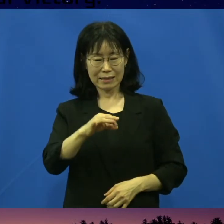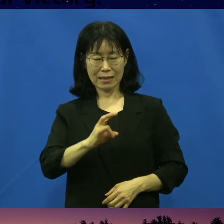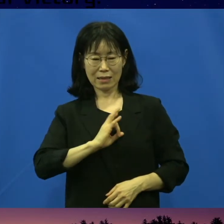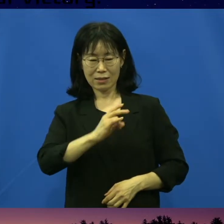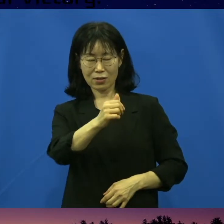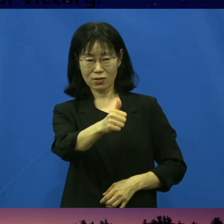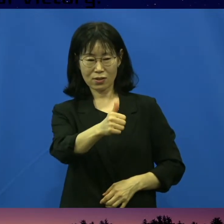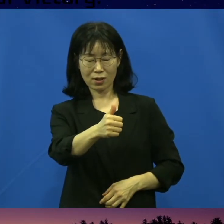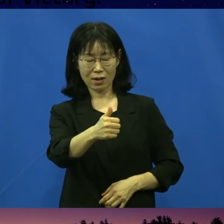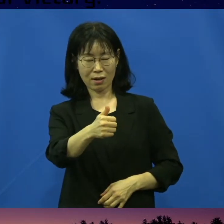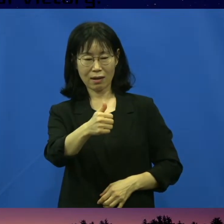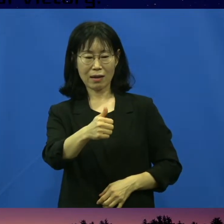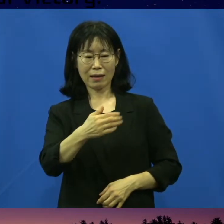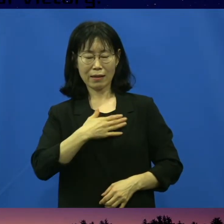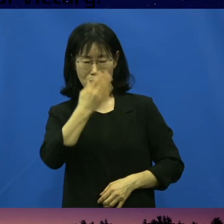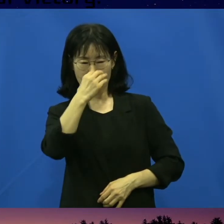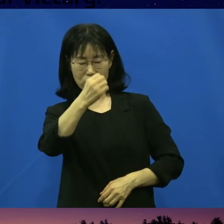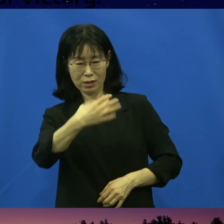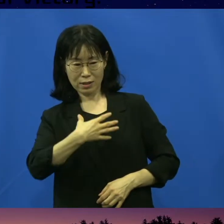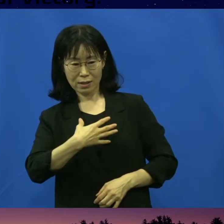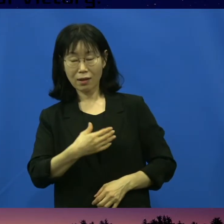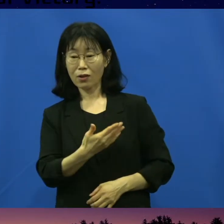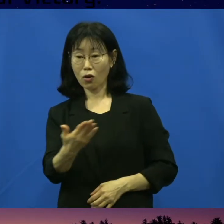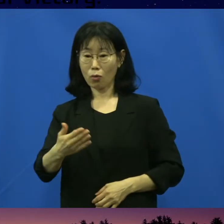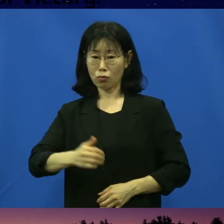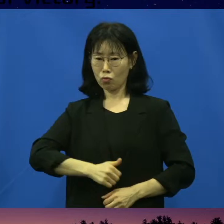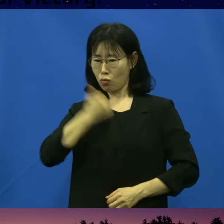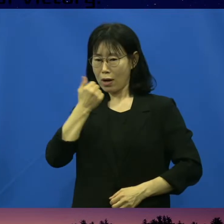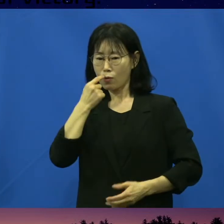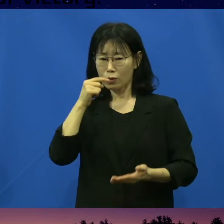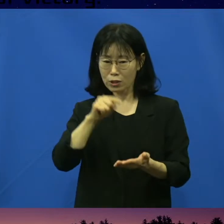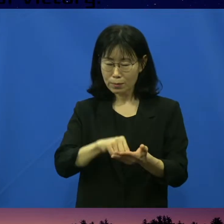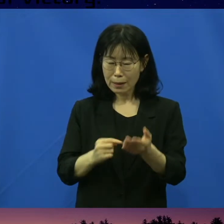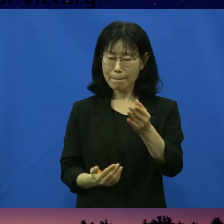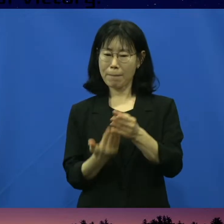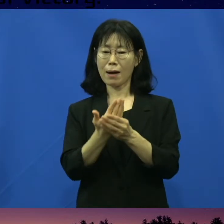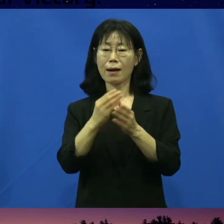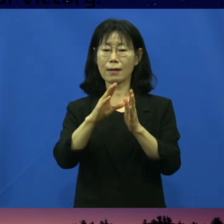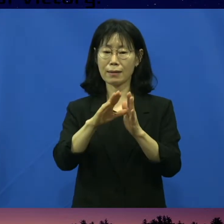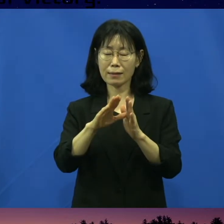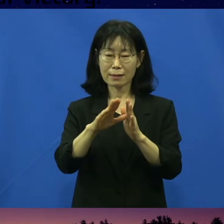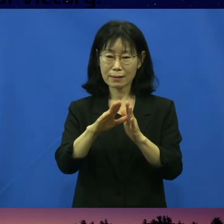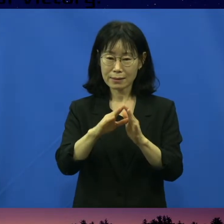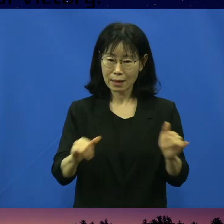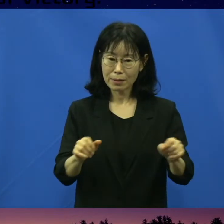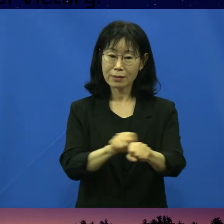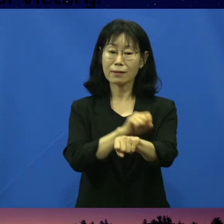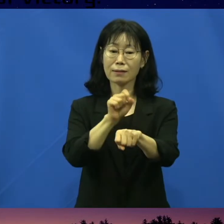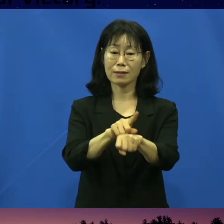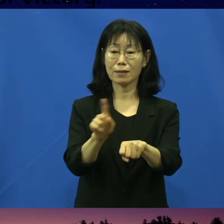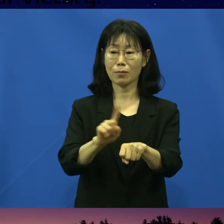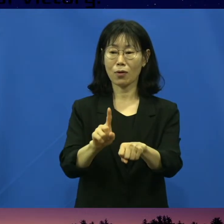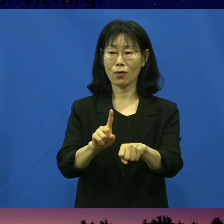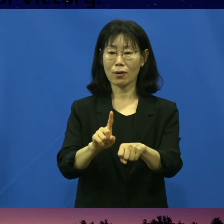분노를 잘하는 사람들의 특징이 있습니다. 자기중심적인 사람. 굉장히 자기중심적인 사람.